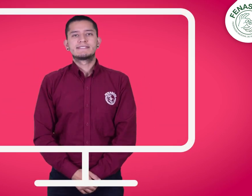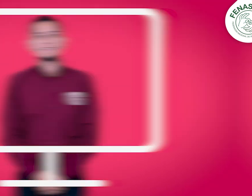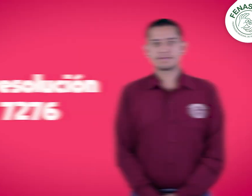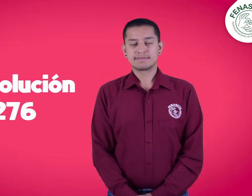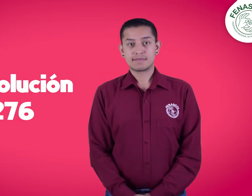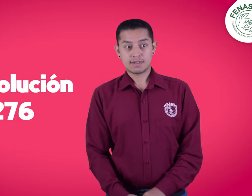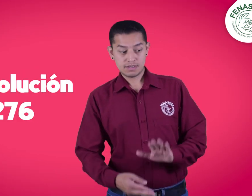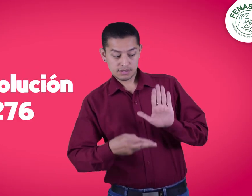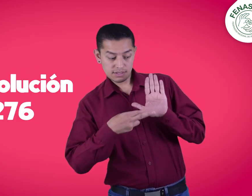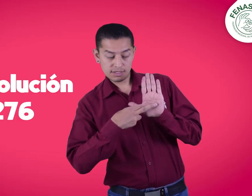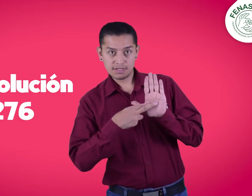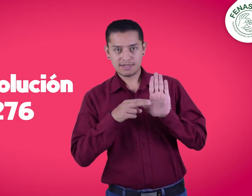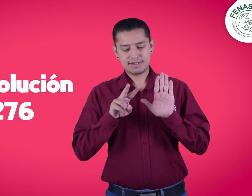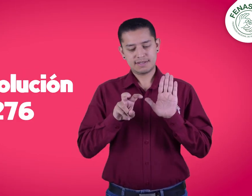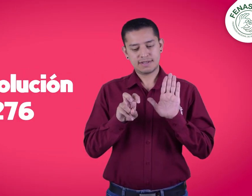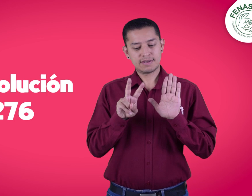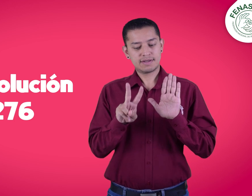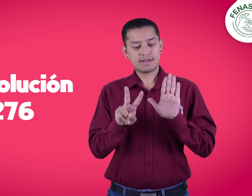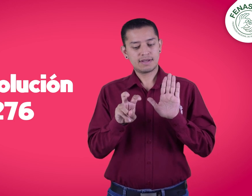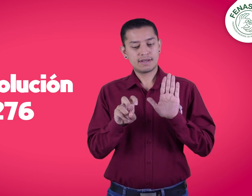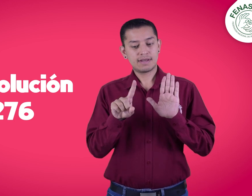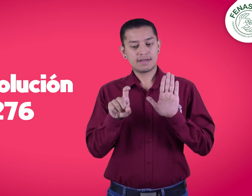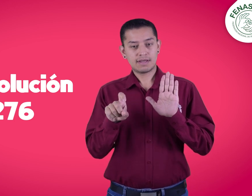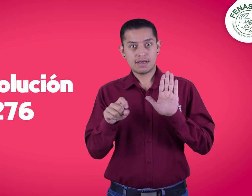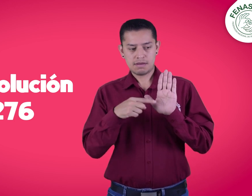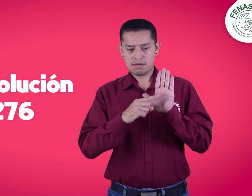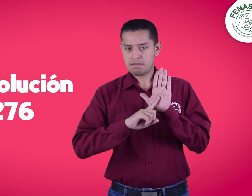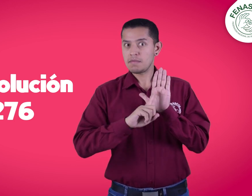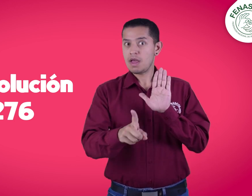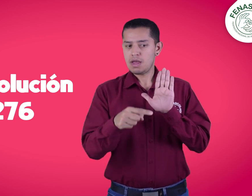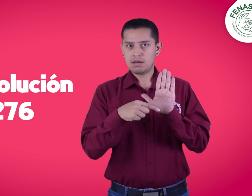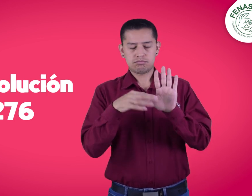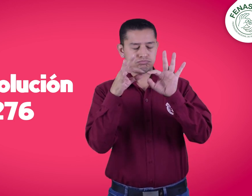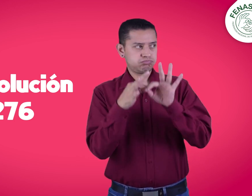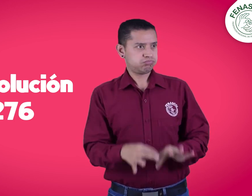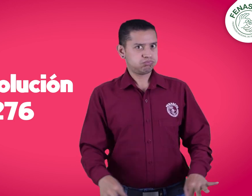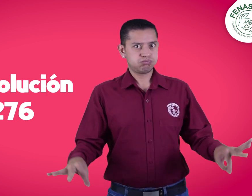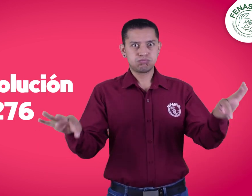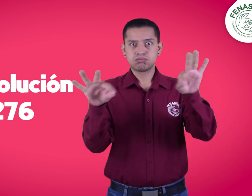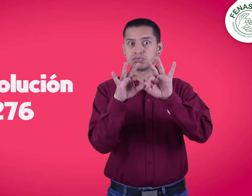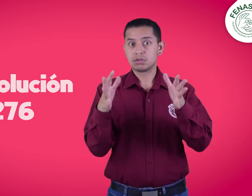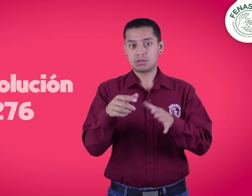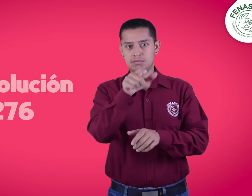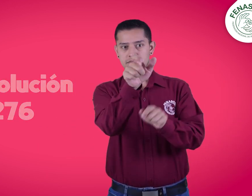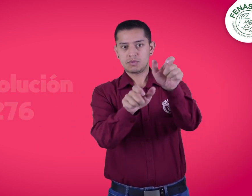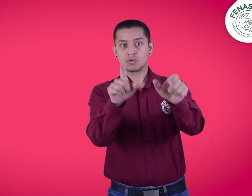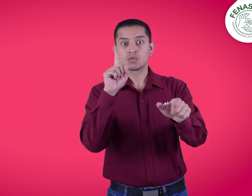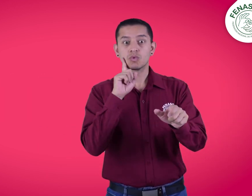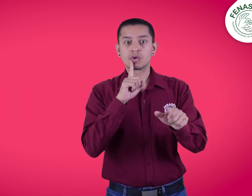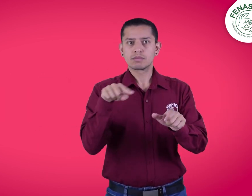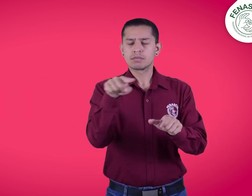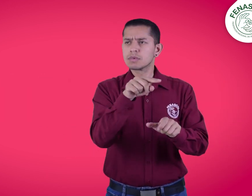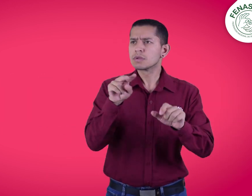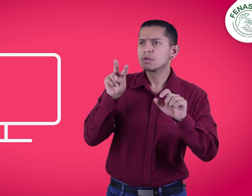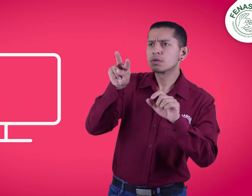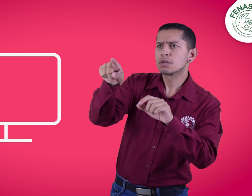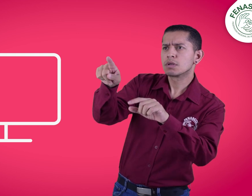canales la resolución 7276 y su expedición es de suma importancia para la comunidad sorda por